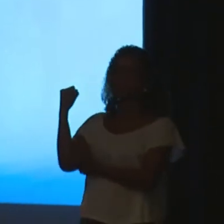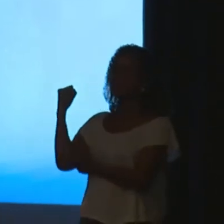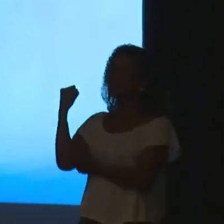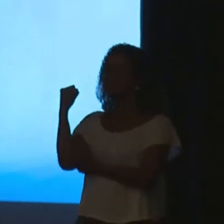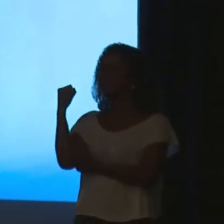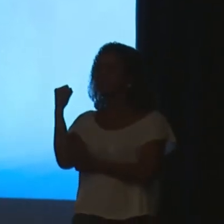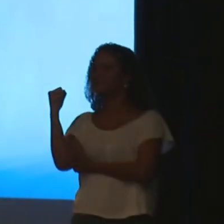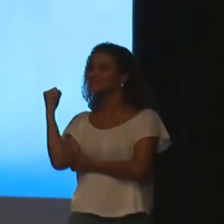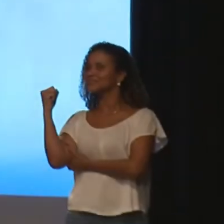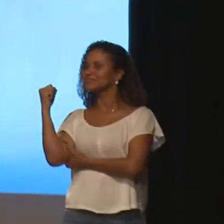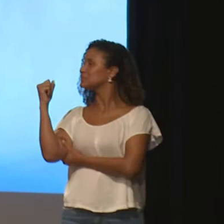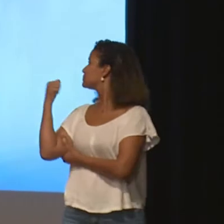Pode acender a luz? Obrigada.